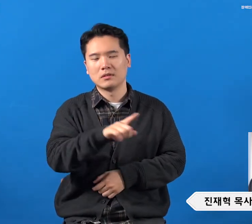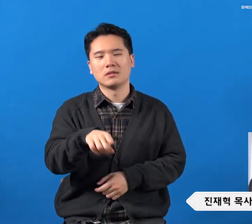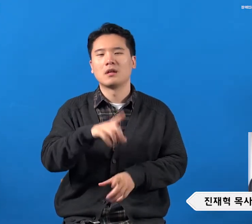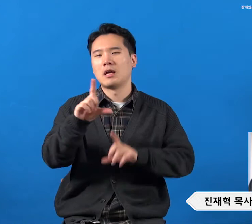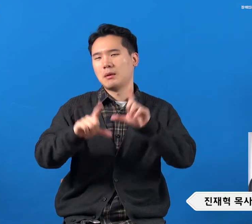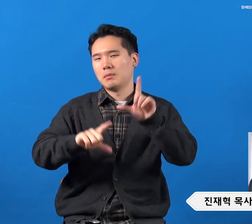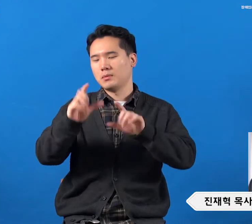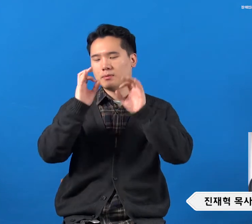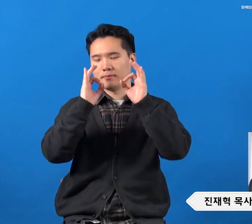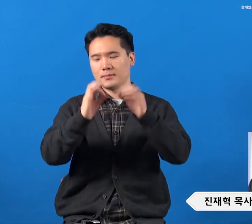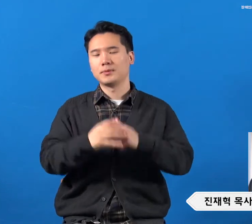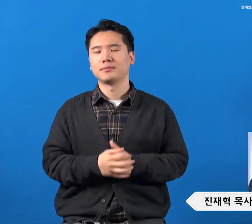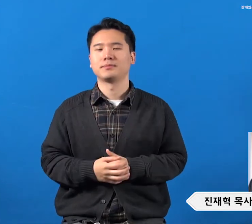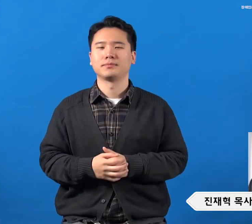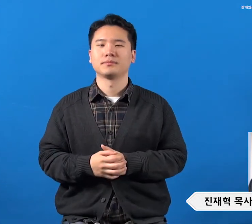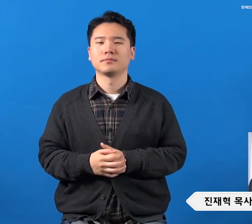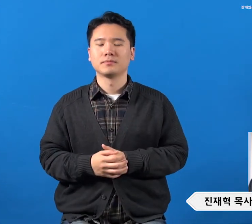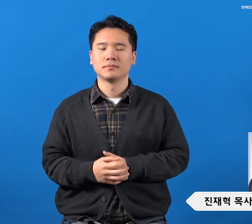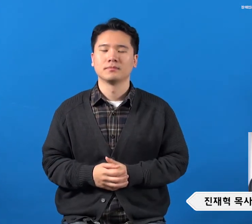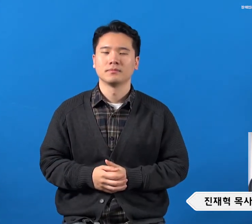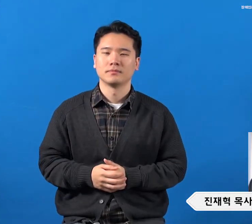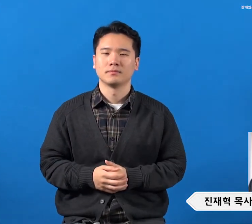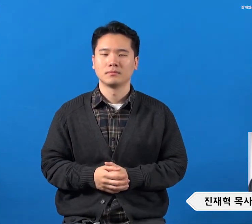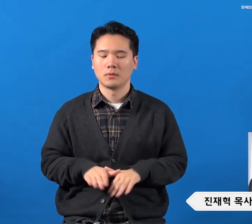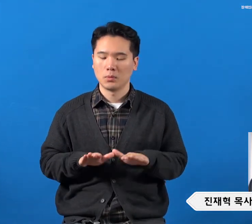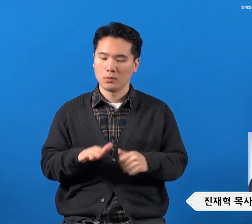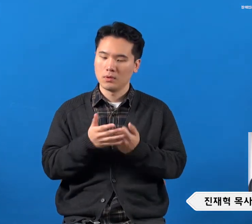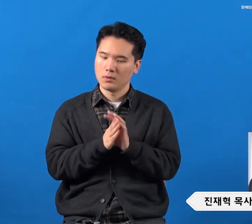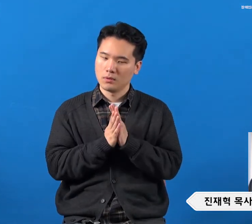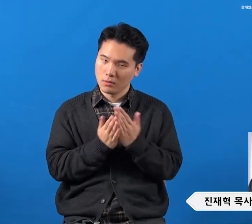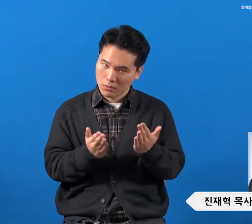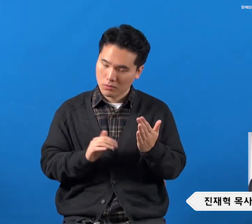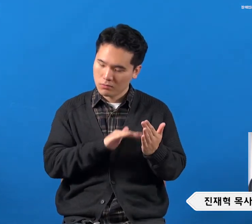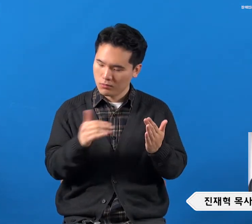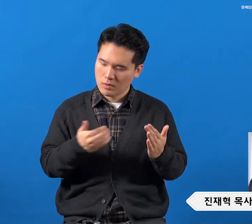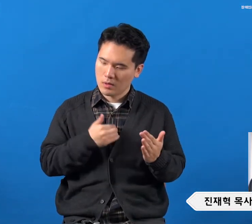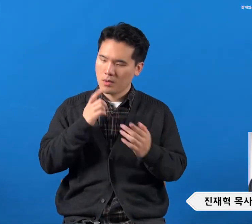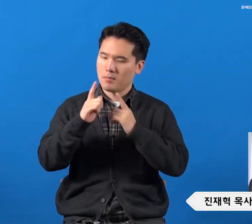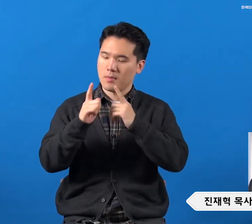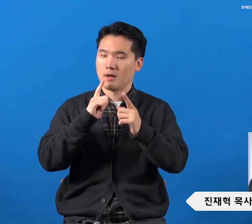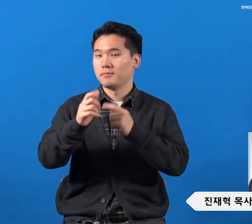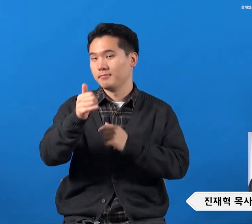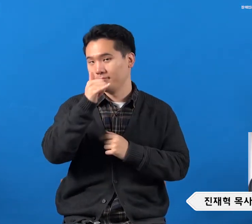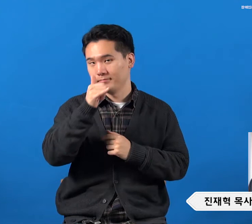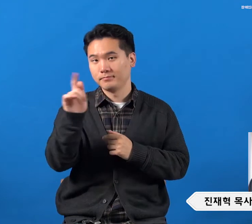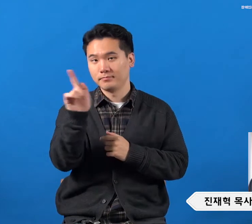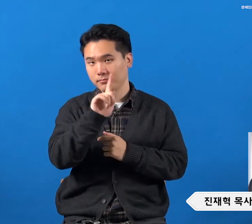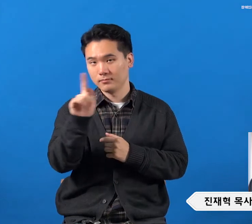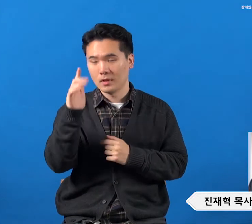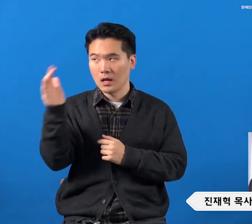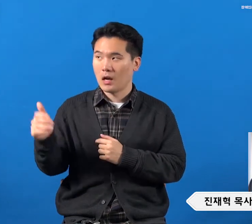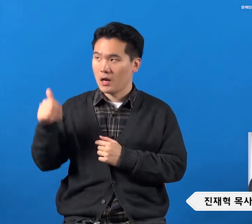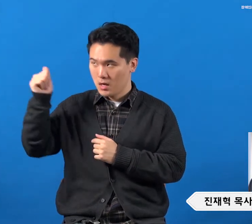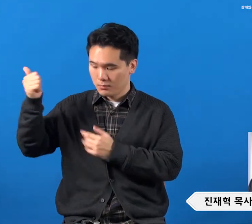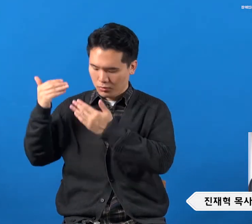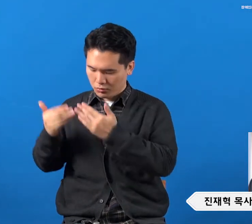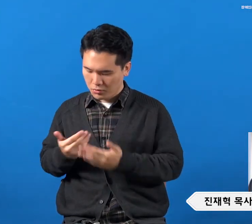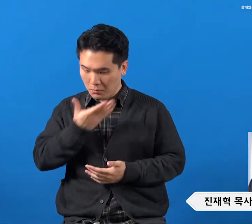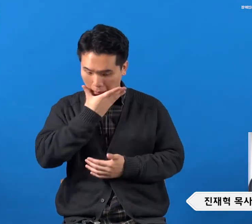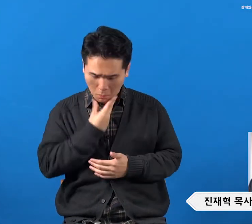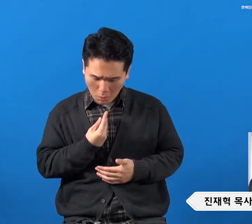그들의 모습을 봅니다. 그래요, 오늘 성경은 우리 가운데 말씀합니다. 하나님이 주신